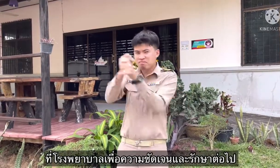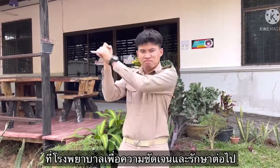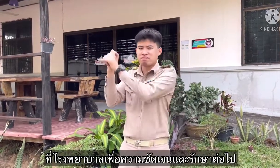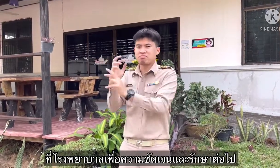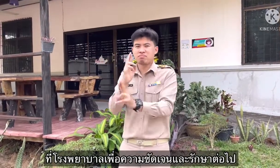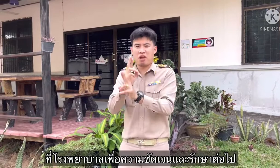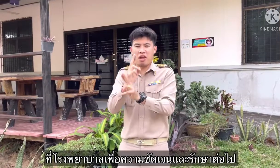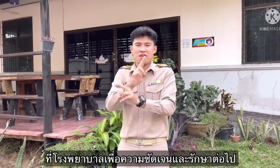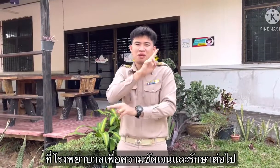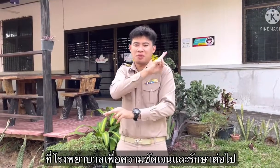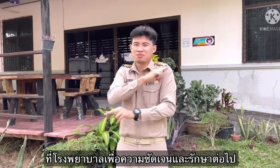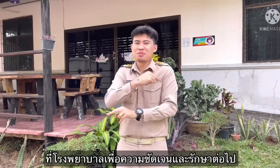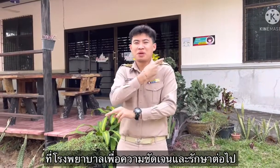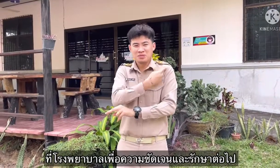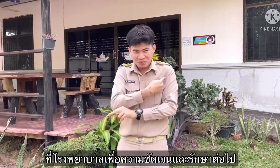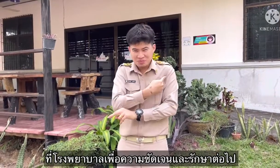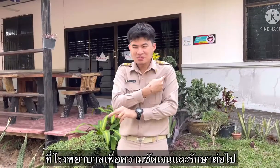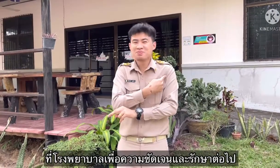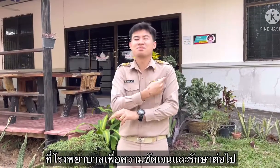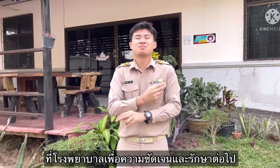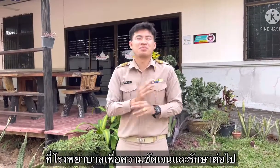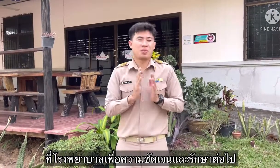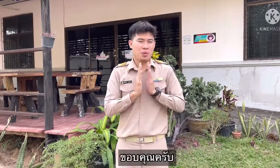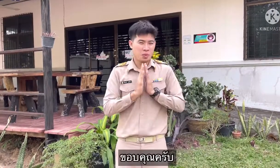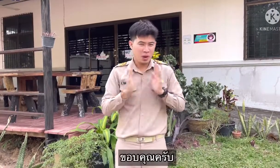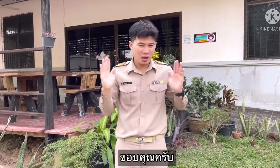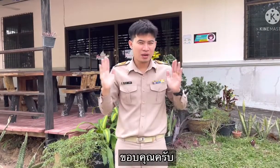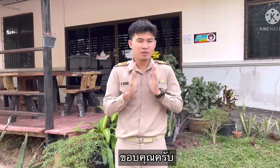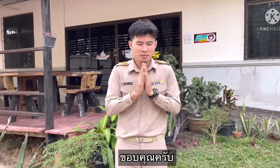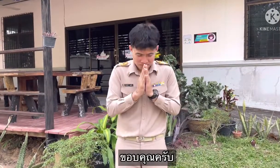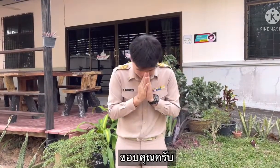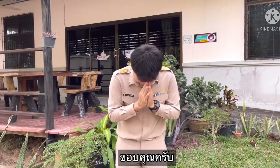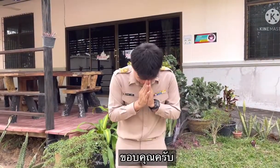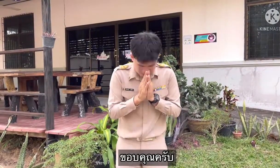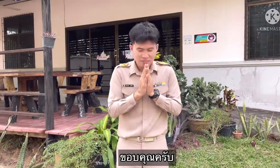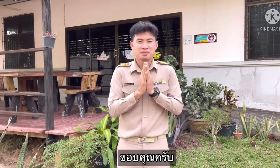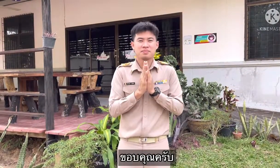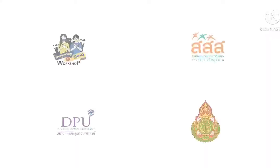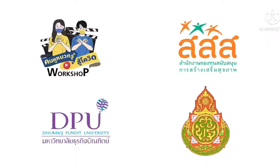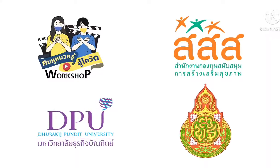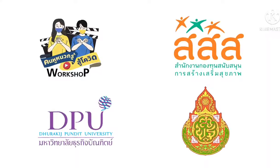จนและรักษาต่อไปนะครับขอบคุณมากครับ